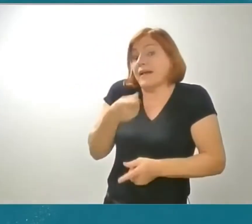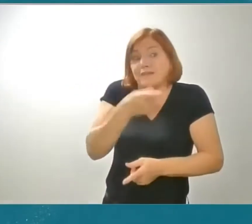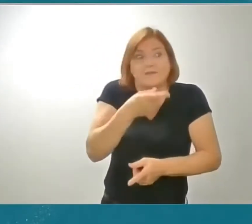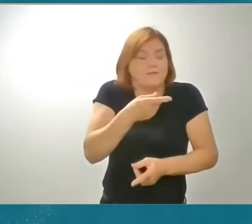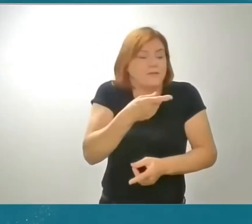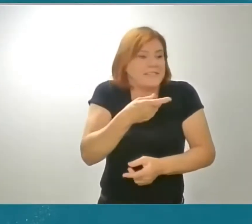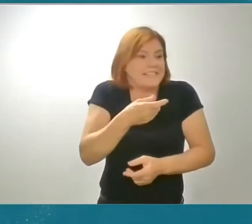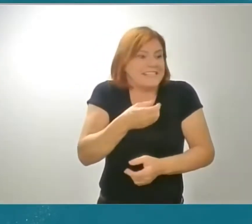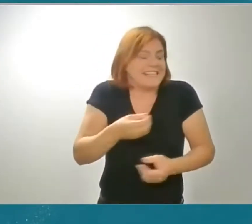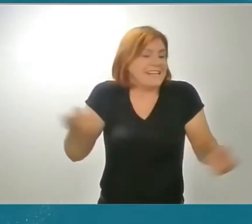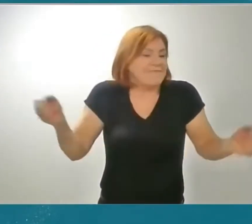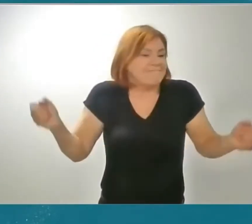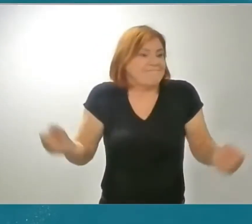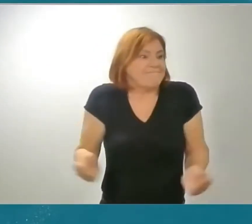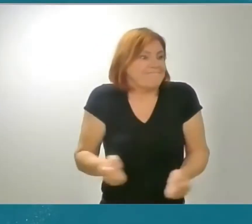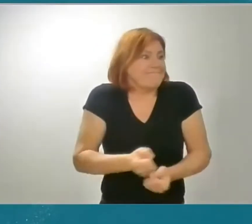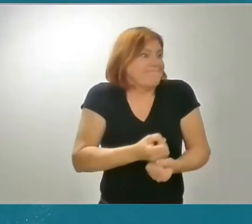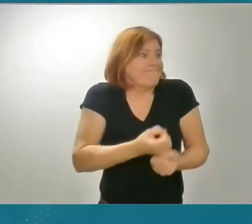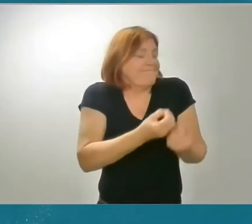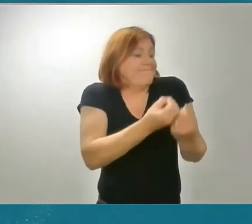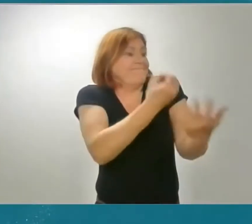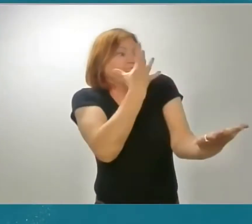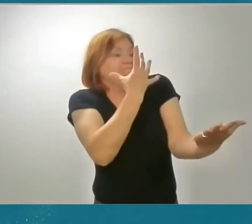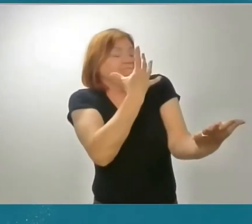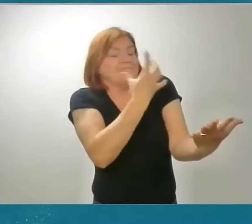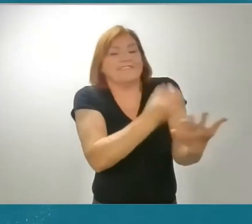Ó Senhor Jesus, onde estamos?